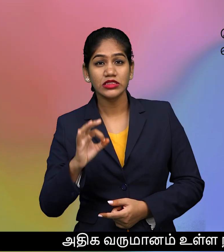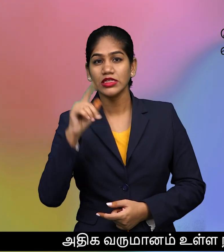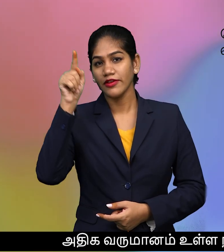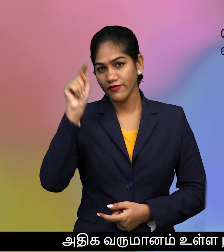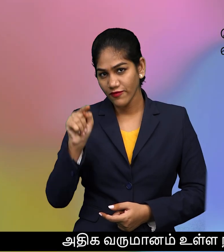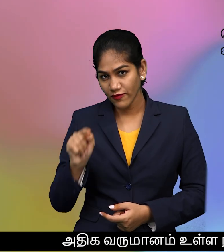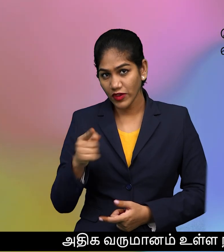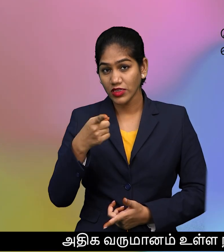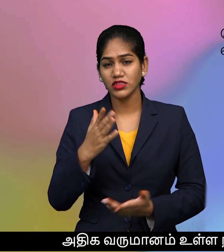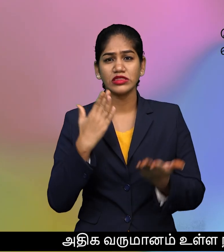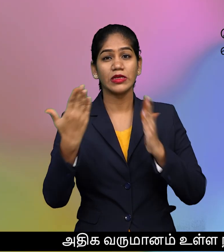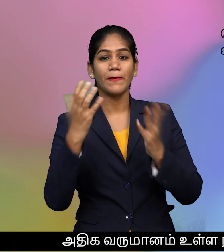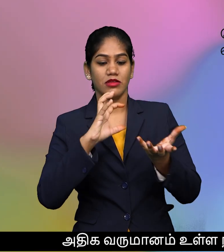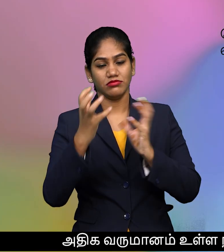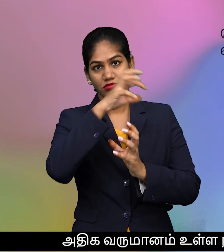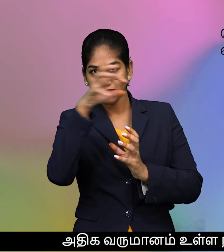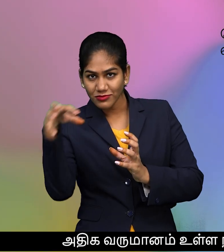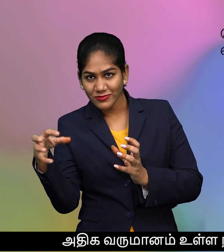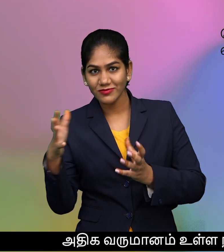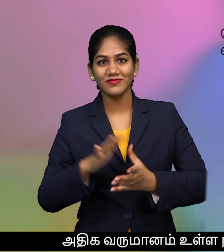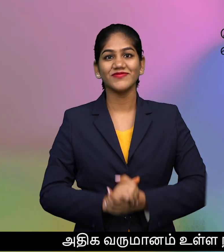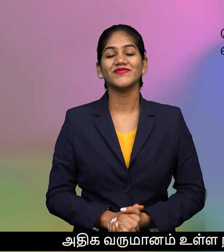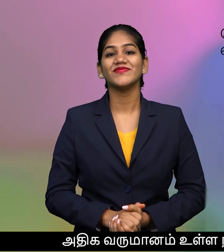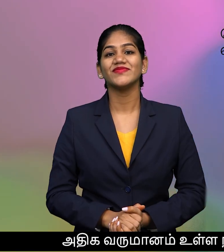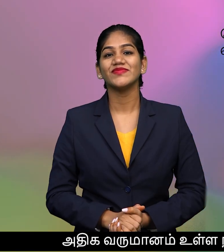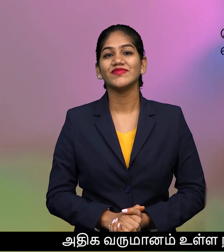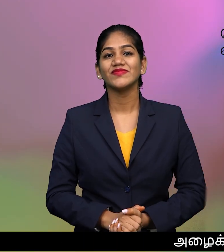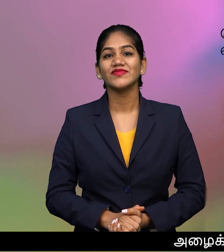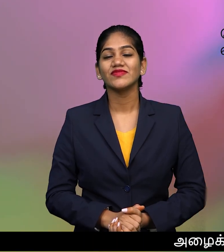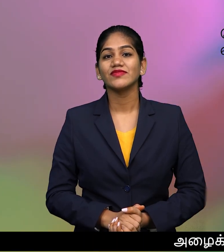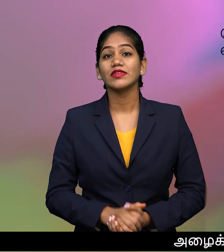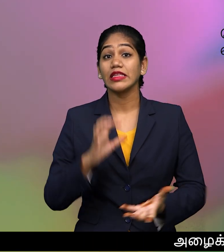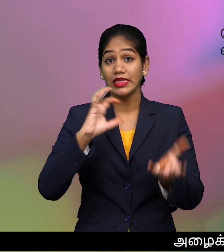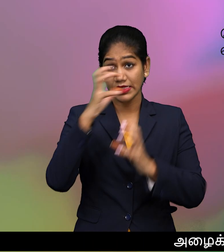அதிக வருமானம் உள்ள நாடுகள் வளர்ந்த நாடுகள் என்று அழைக்கப்படுகின்றன.